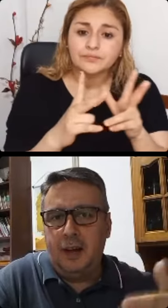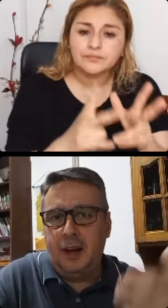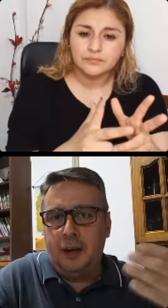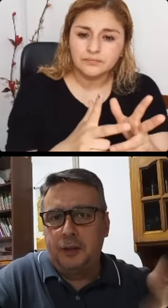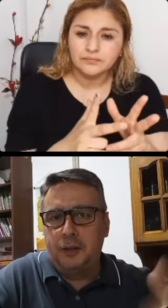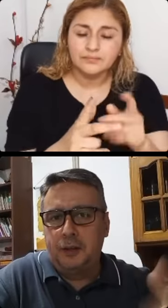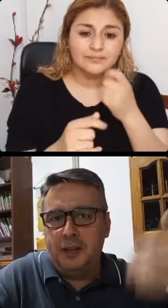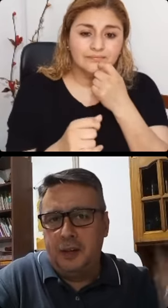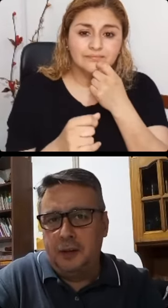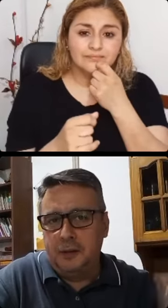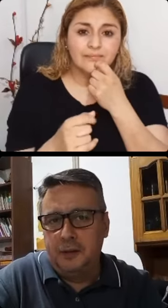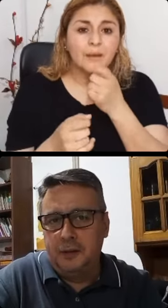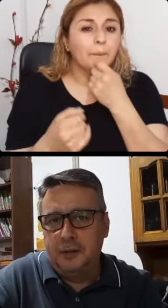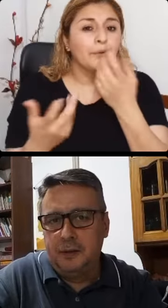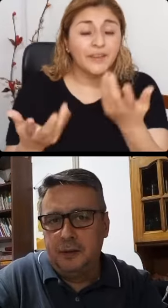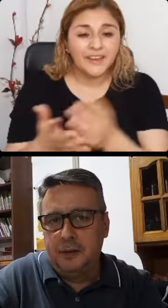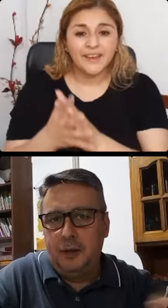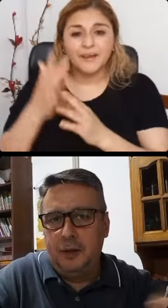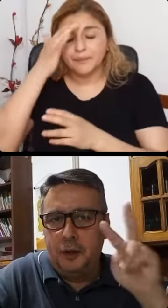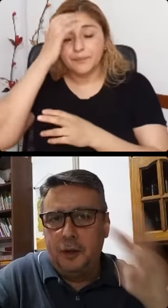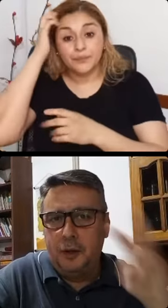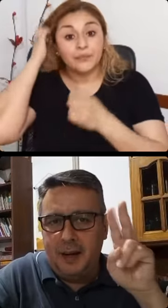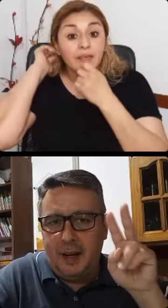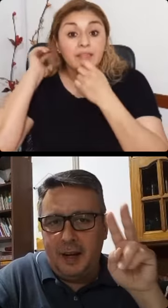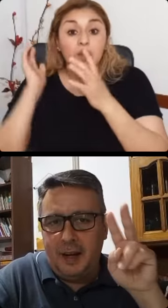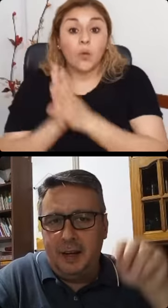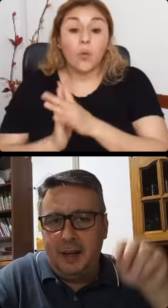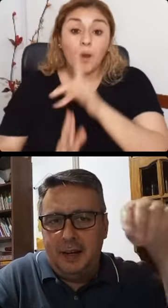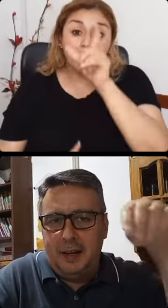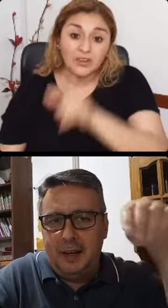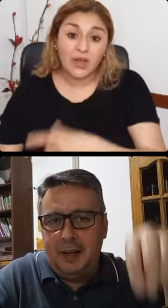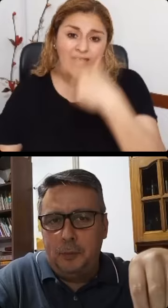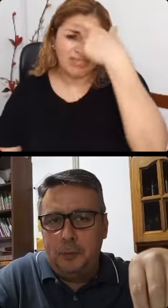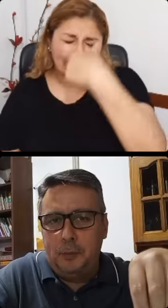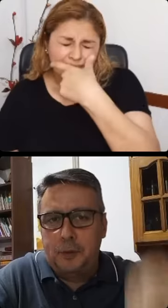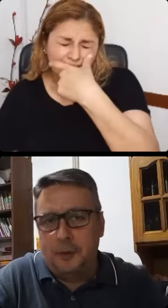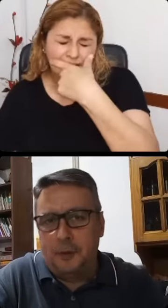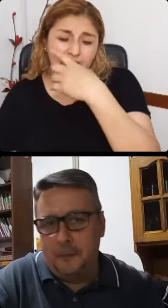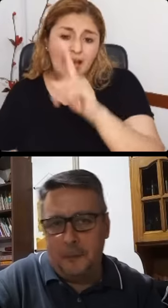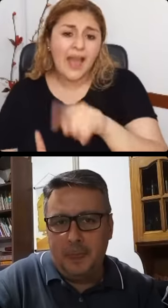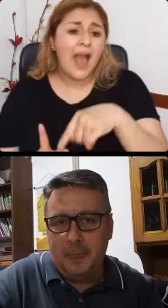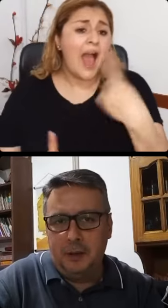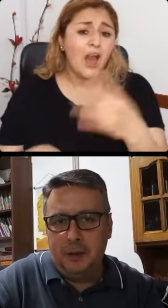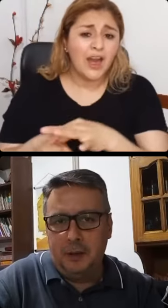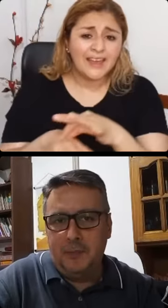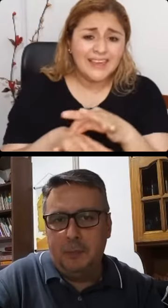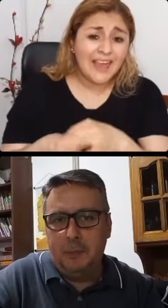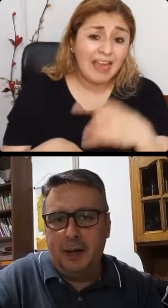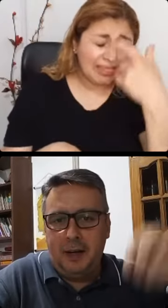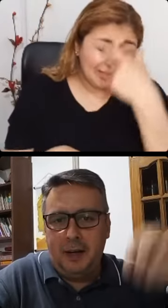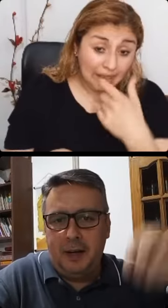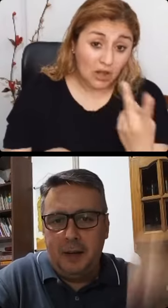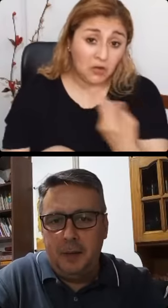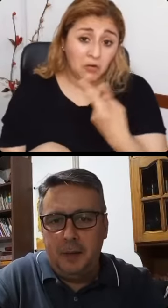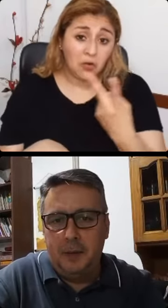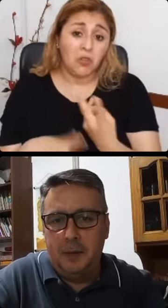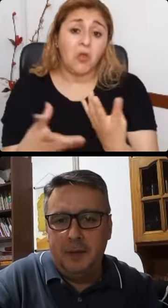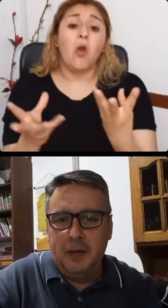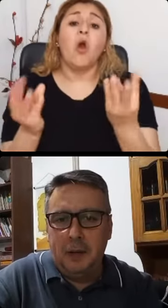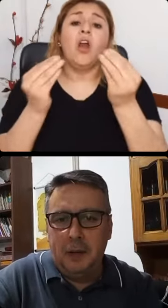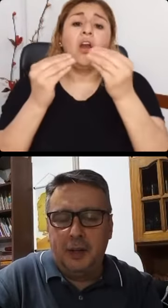guía a otro ciego los dos van a caer en un pozo, ¿no? Van a caer en un